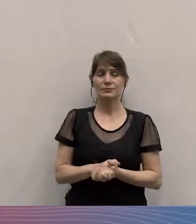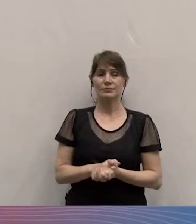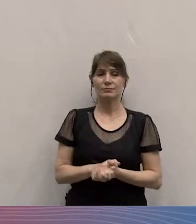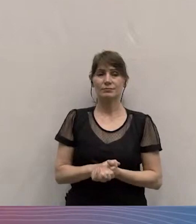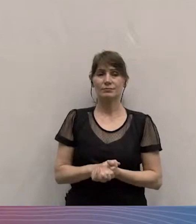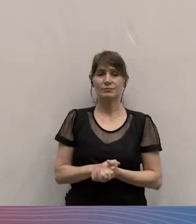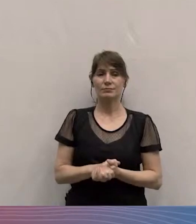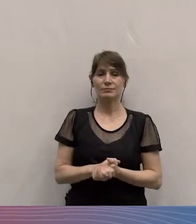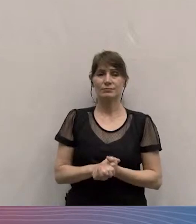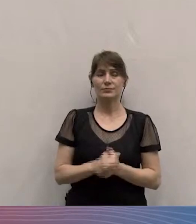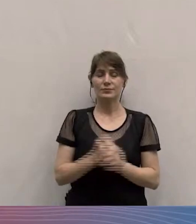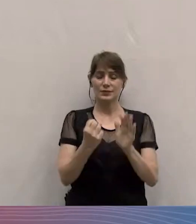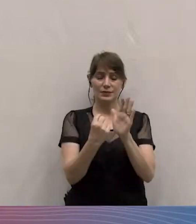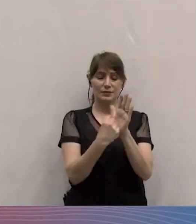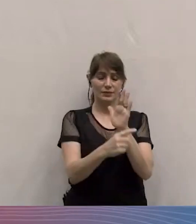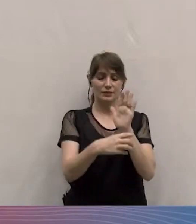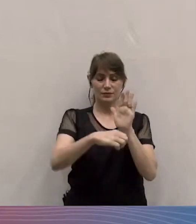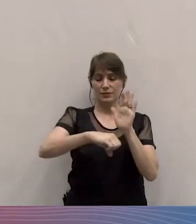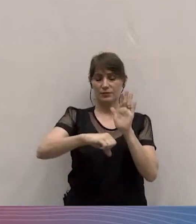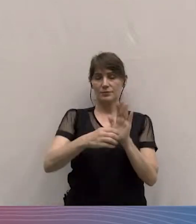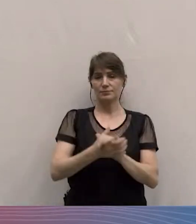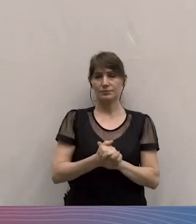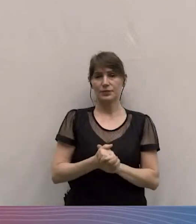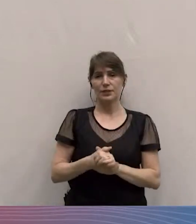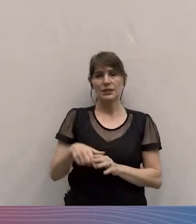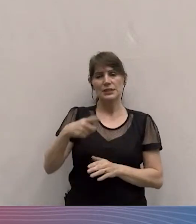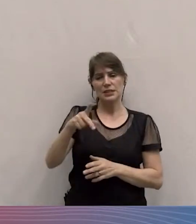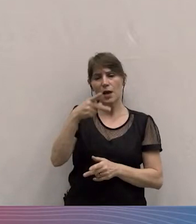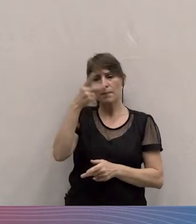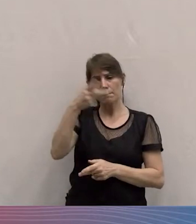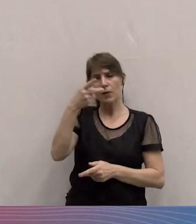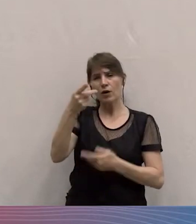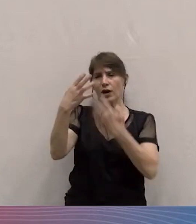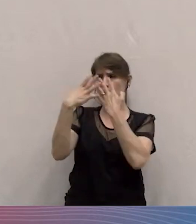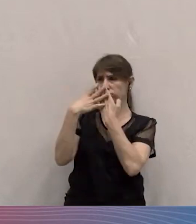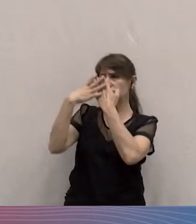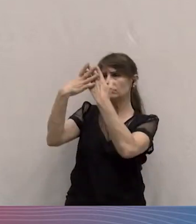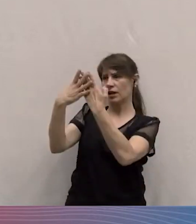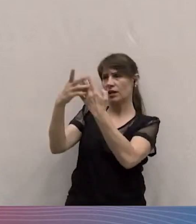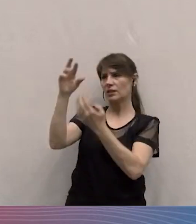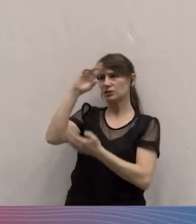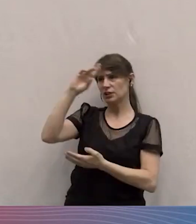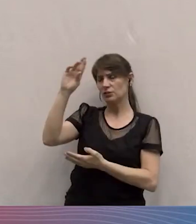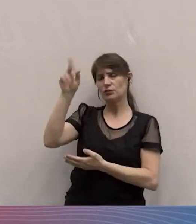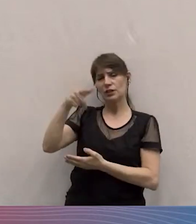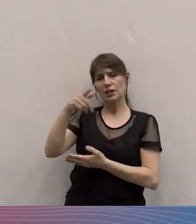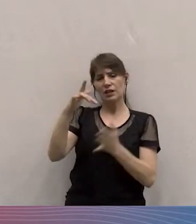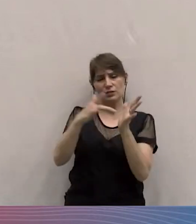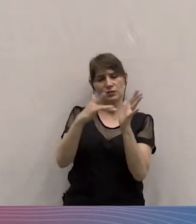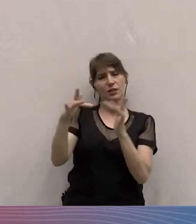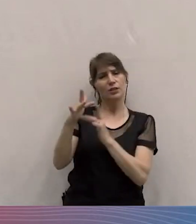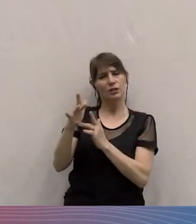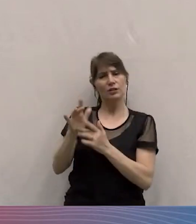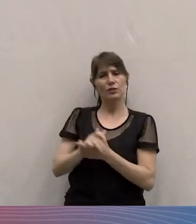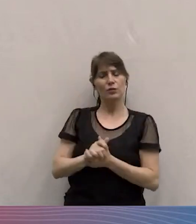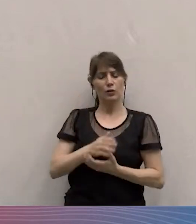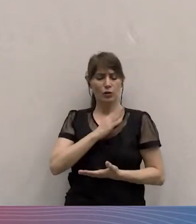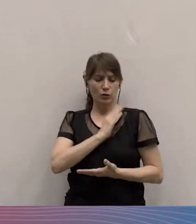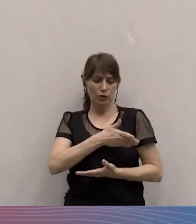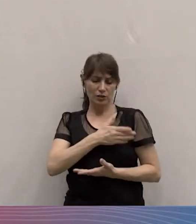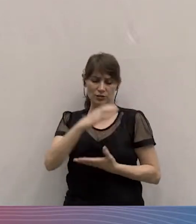Eu vou ler desde o versículo 9. Se com a tua boca confessares a Jesus como Senhor, e em teu